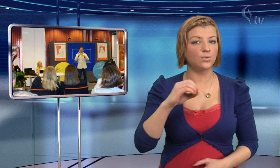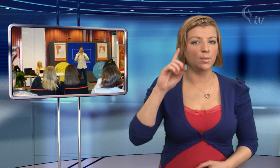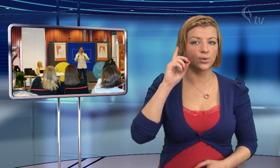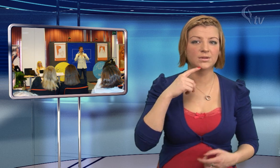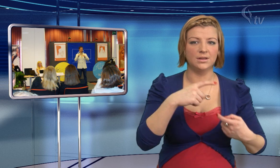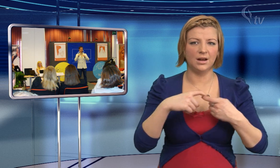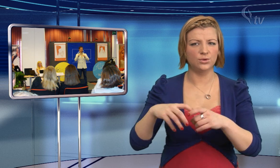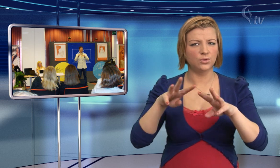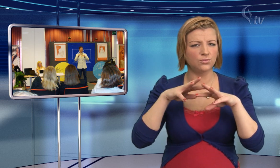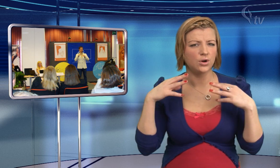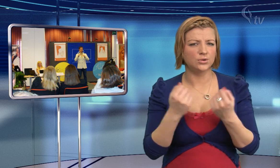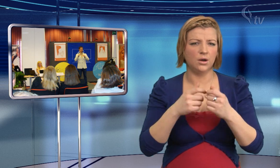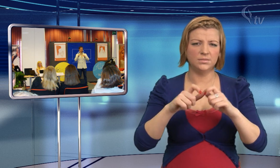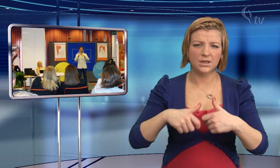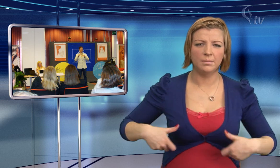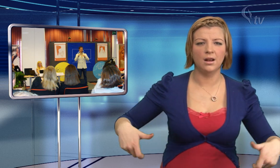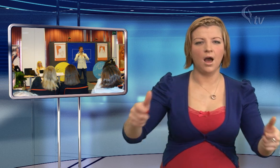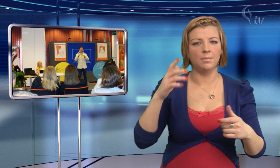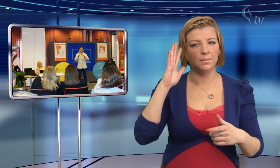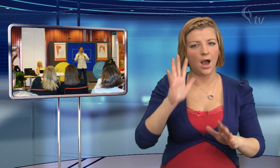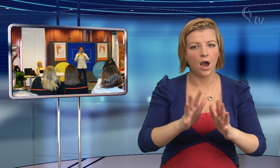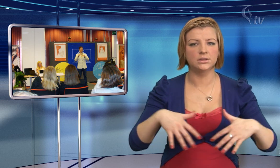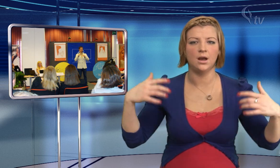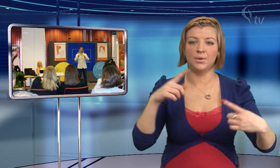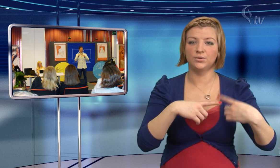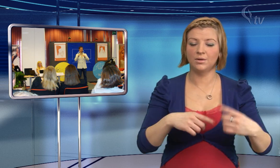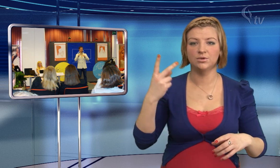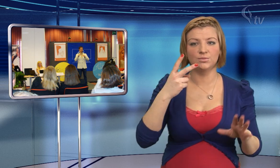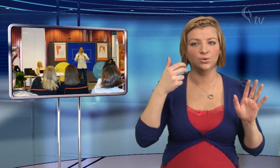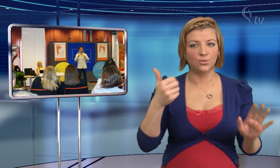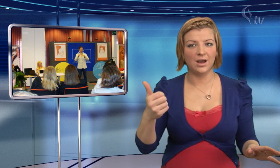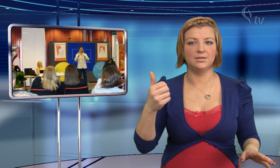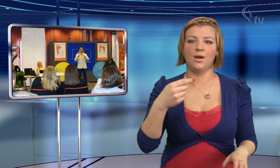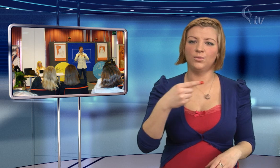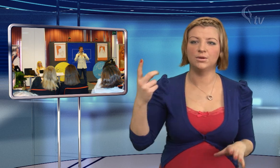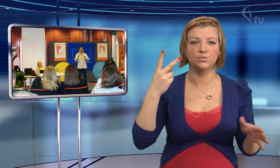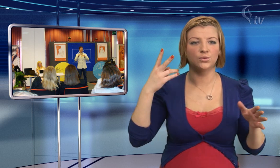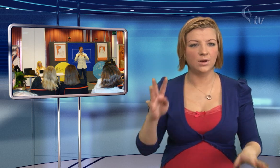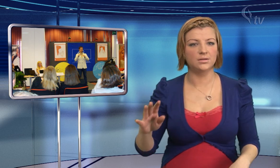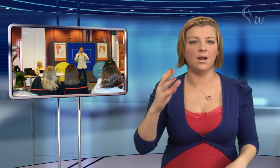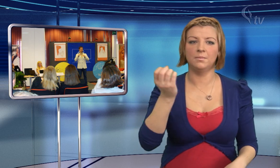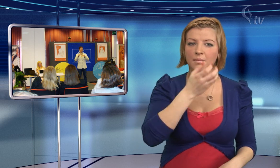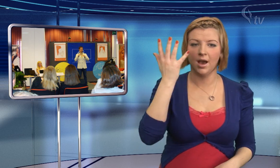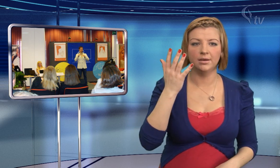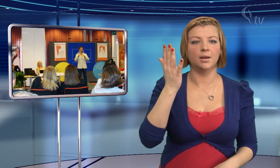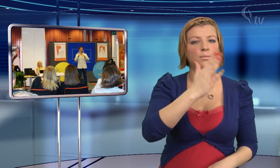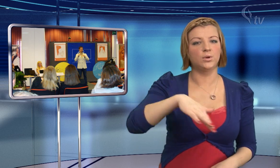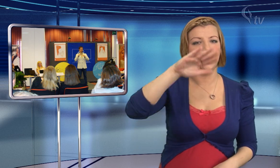Euroopa Kurtide Liidu koosolek, seminar ja peaassamblee toimusid 26.–29. maini Ungaris